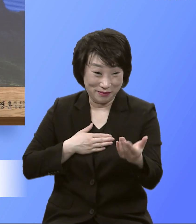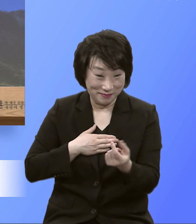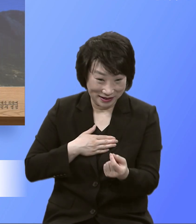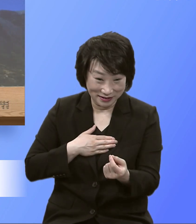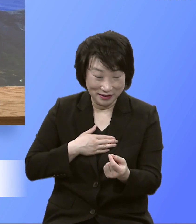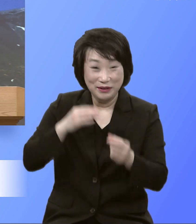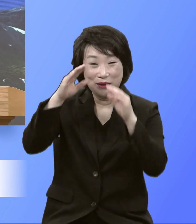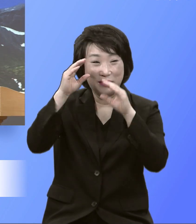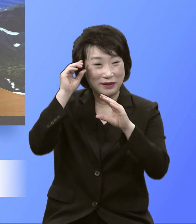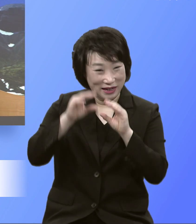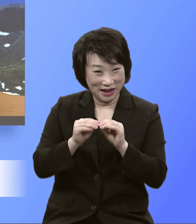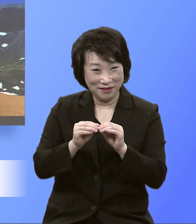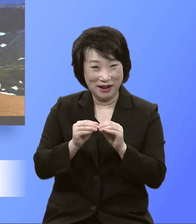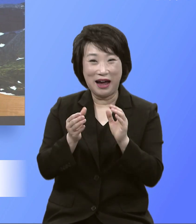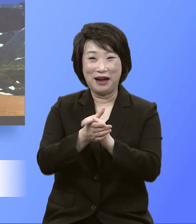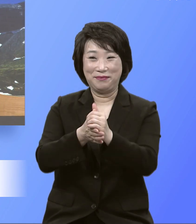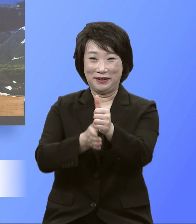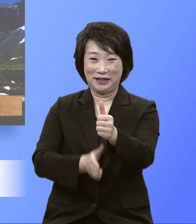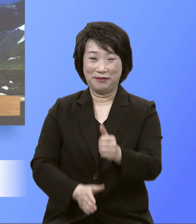동의하시면 아멘 합시다.